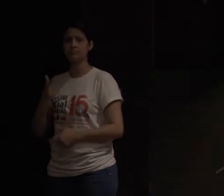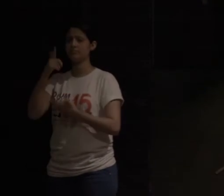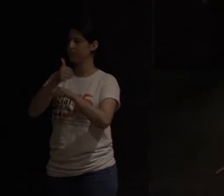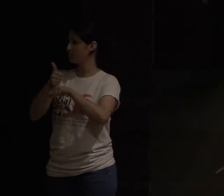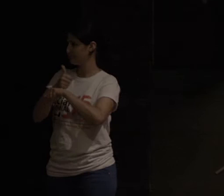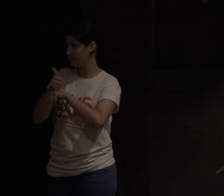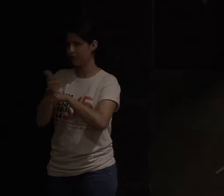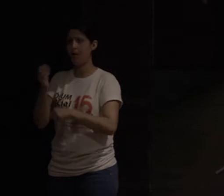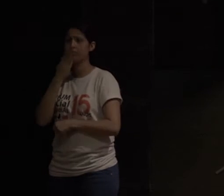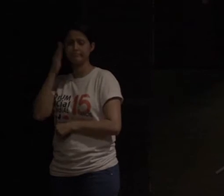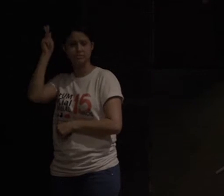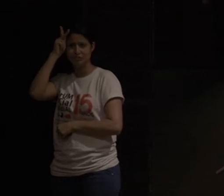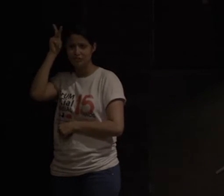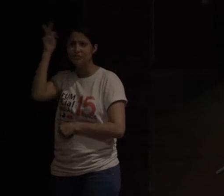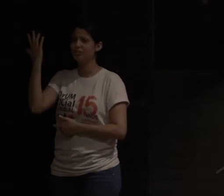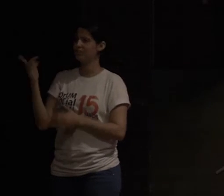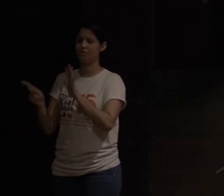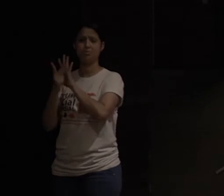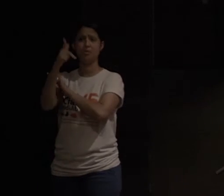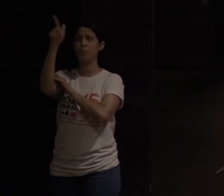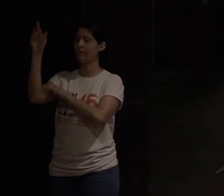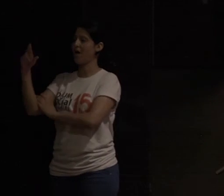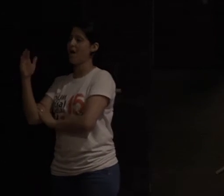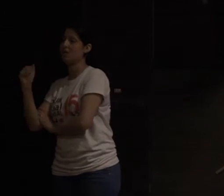tradicional, indígena, afrodescendente.